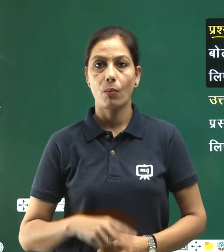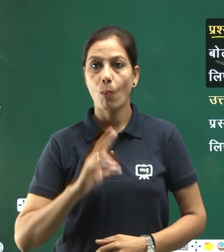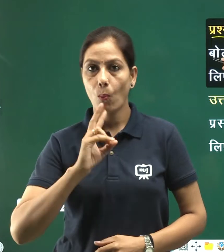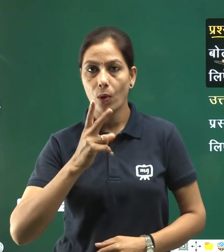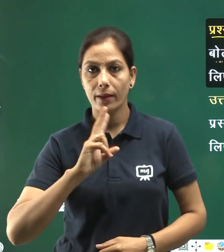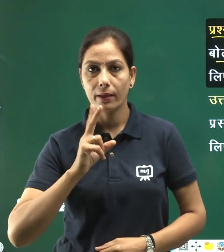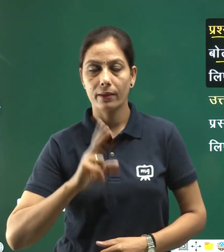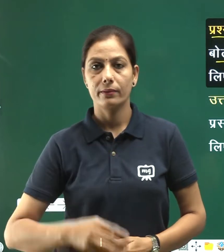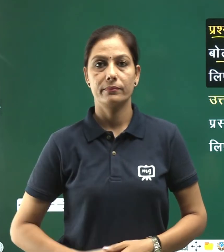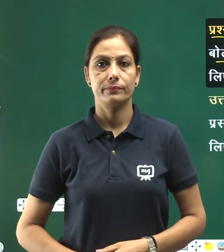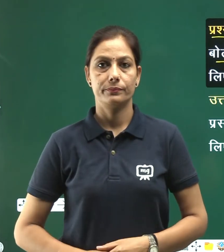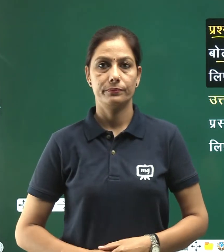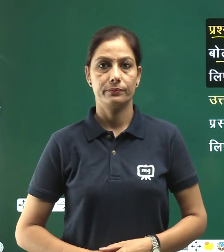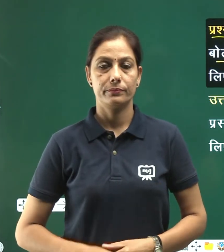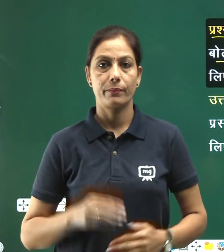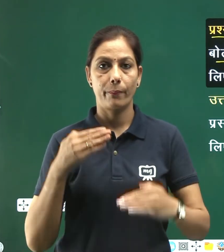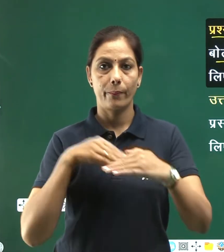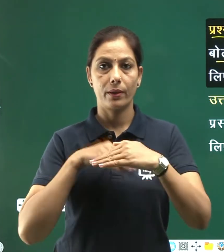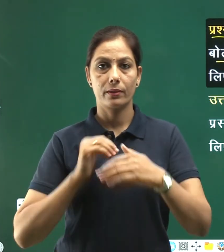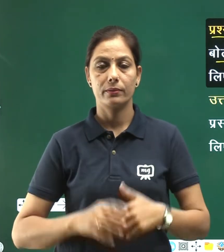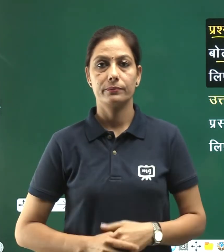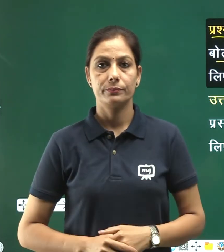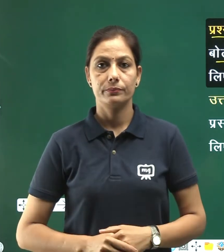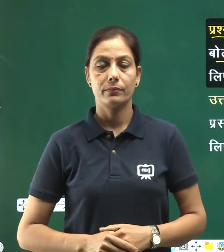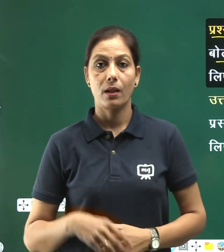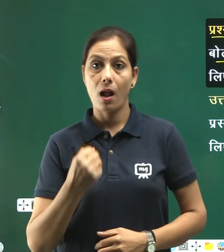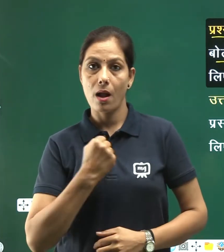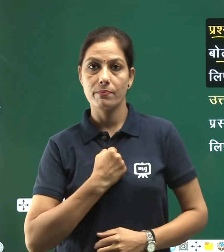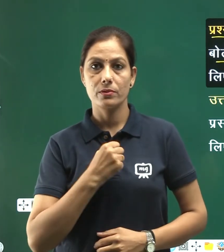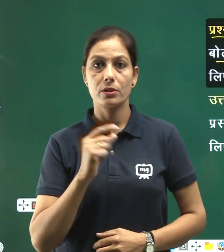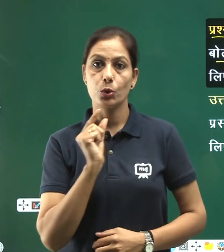बोलेंगे में हम शब्द